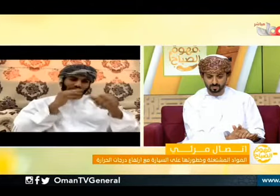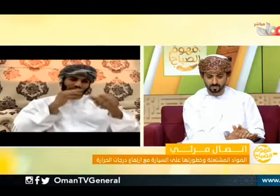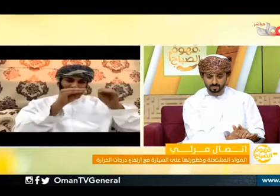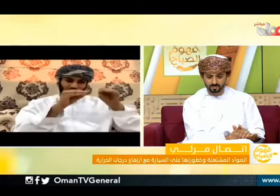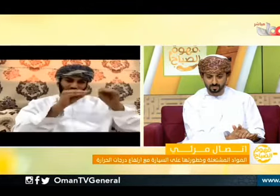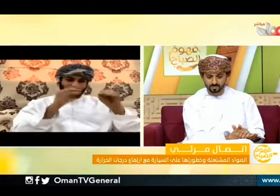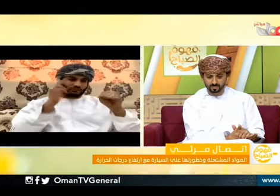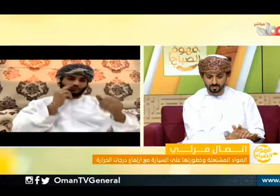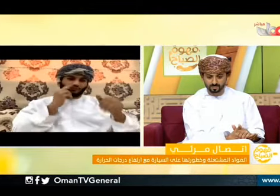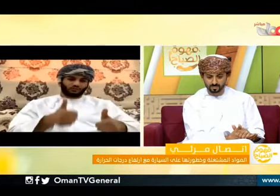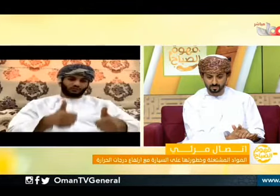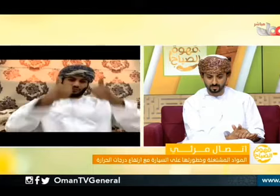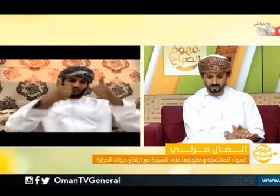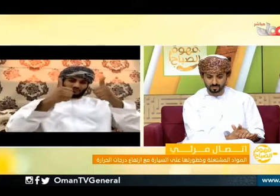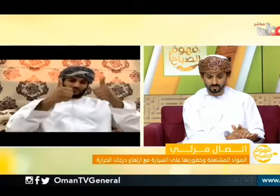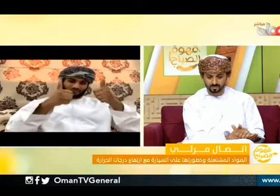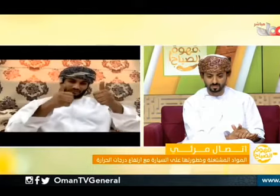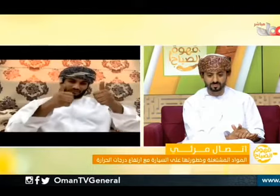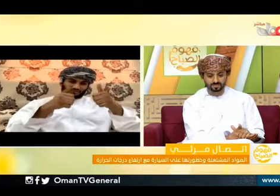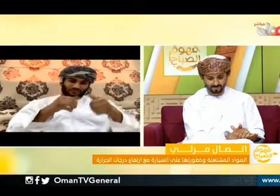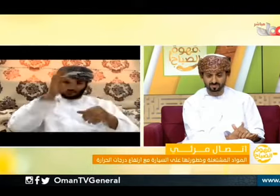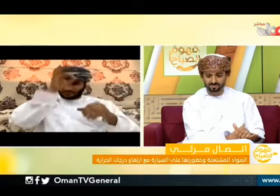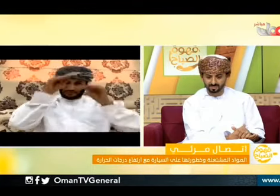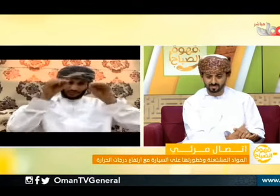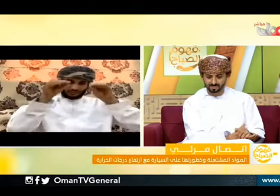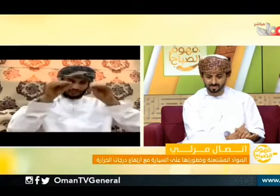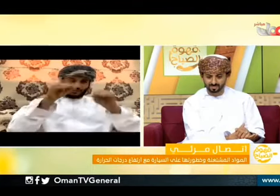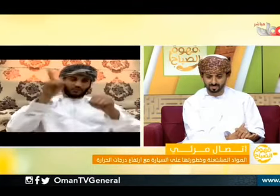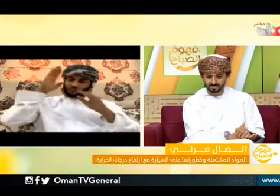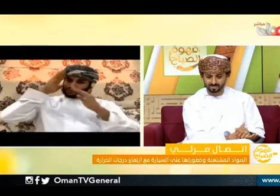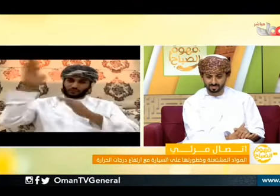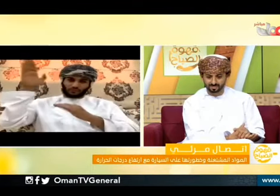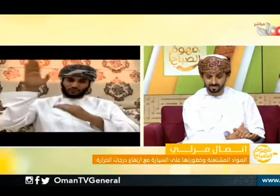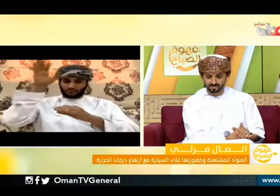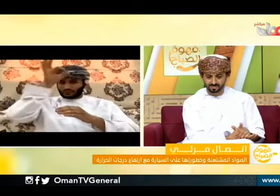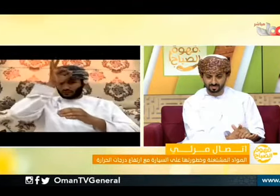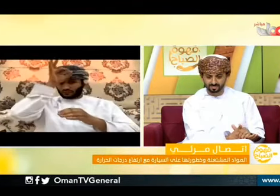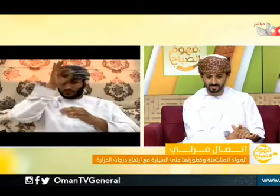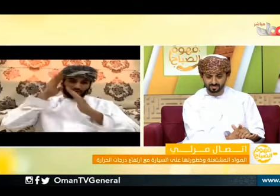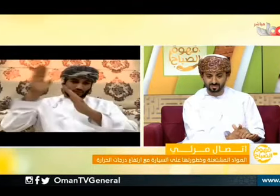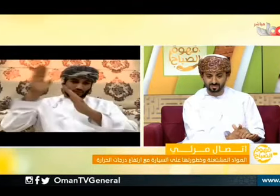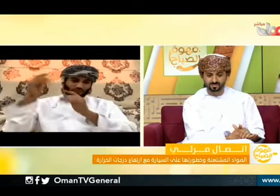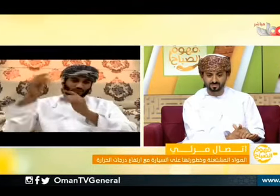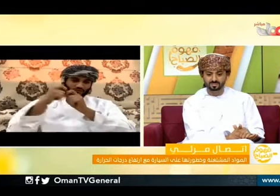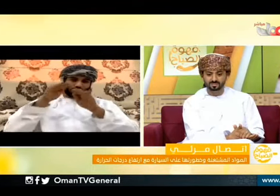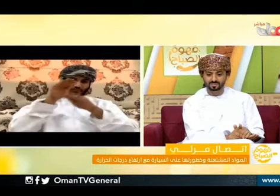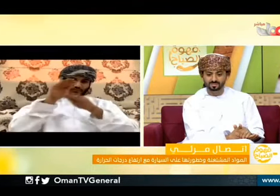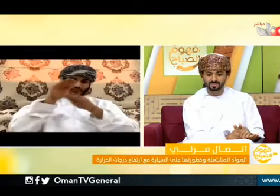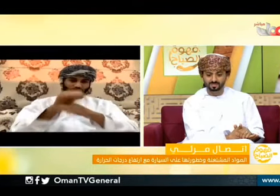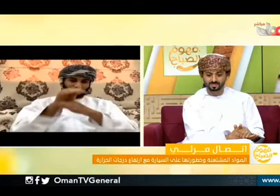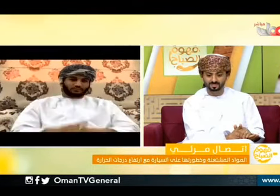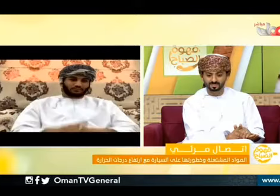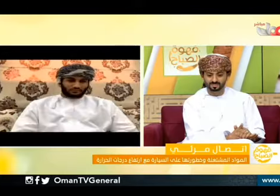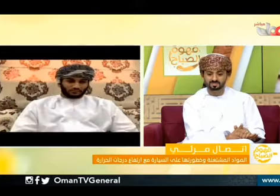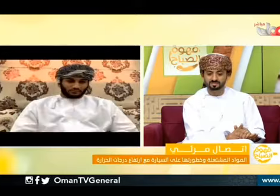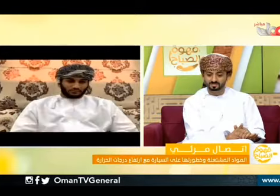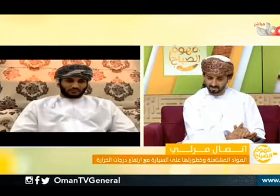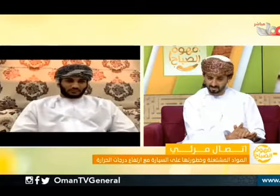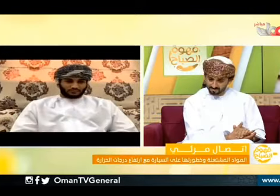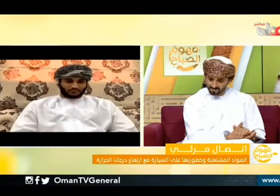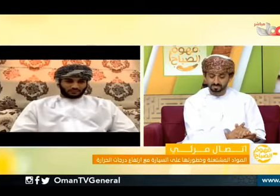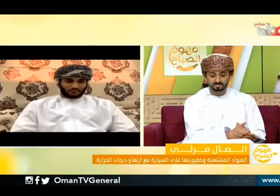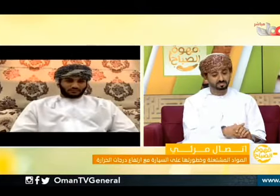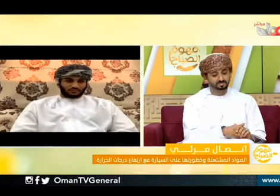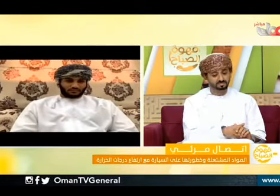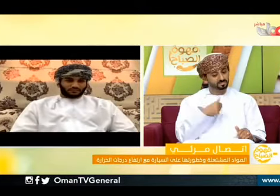الدروس النظرية تم تطبيقها عملي، فنجحنا إحنا كأشخاص من الصم هذه الأفراد، فنشكر على هذا المعهد السلامة المرورية على